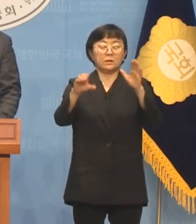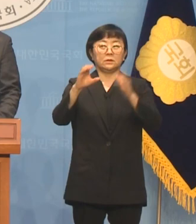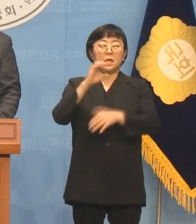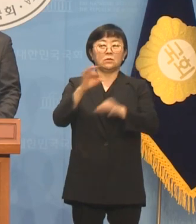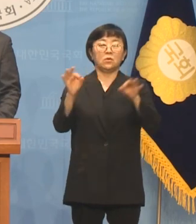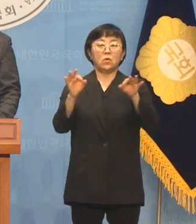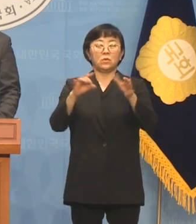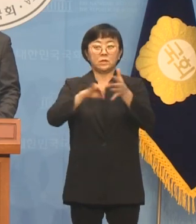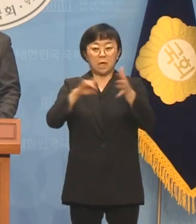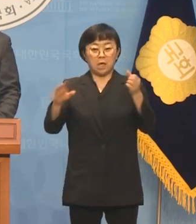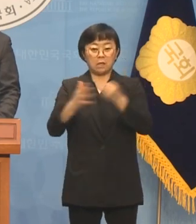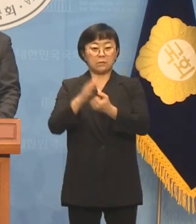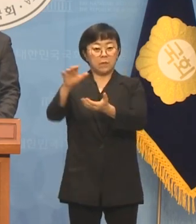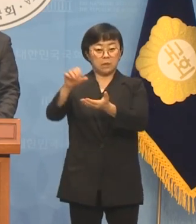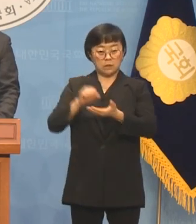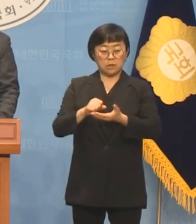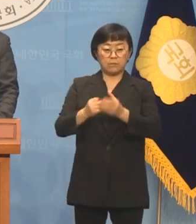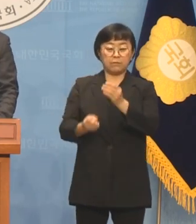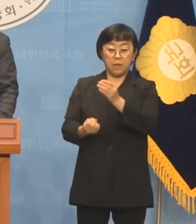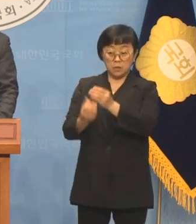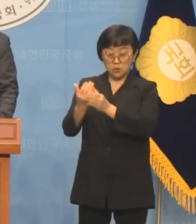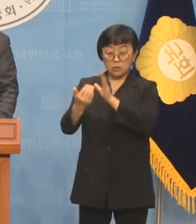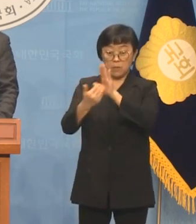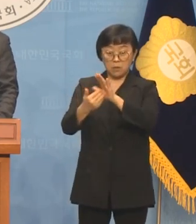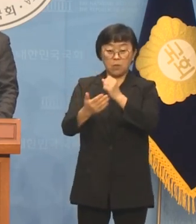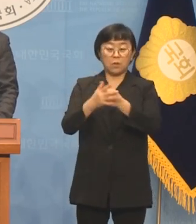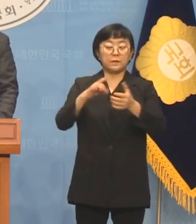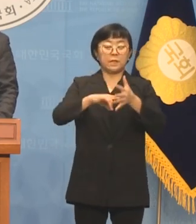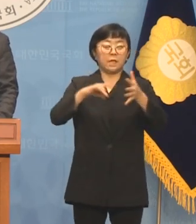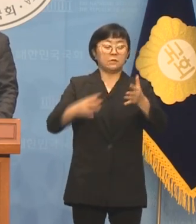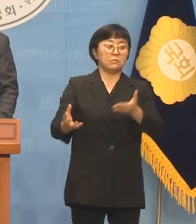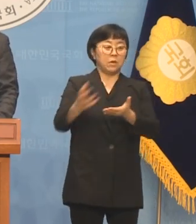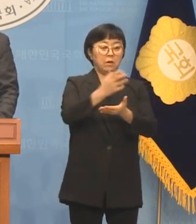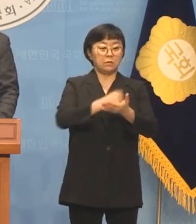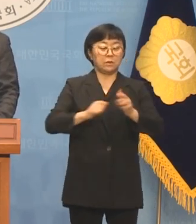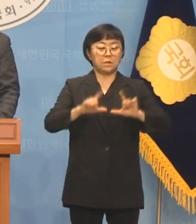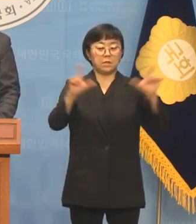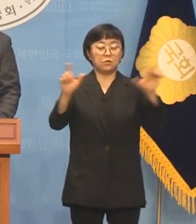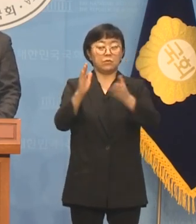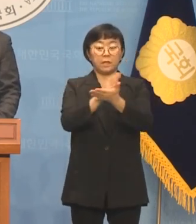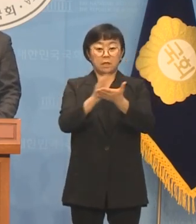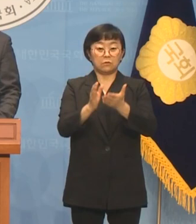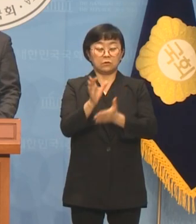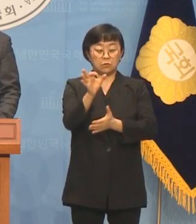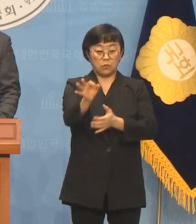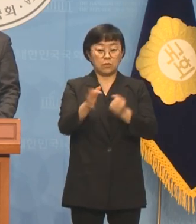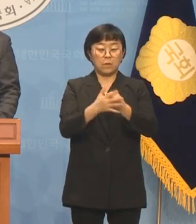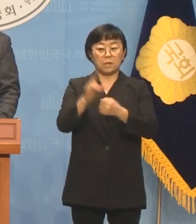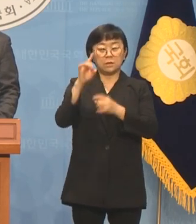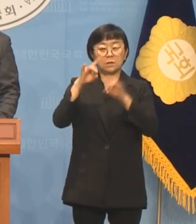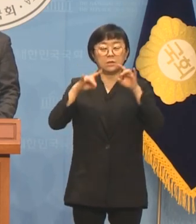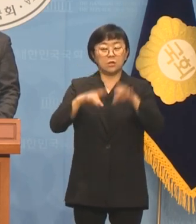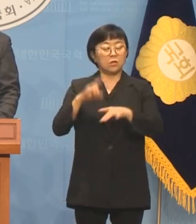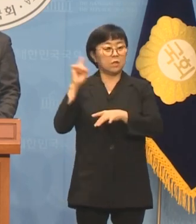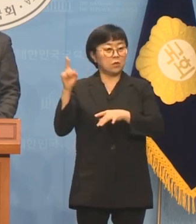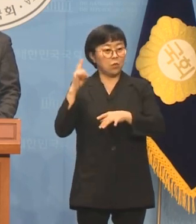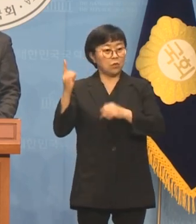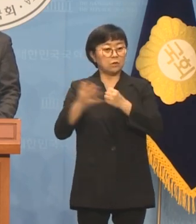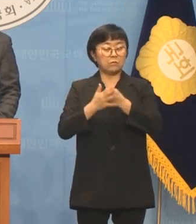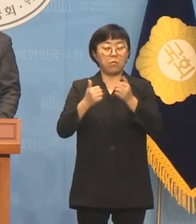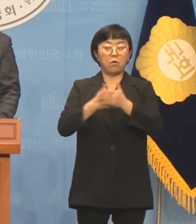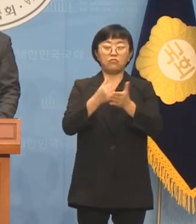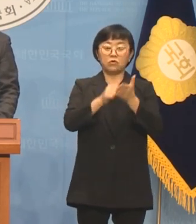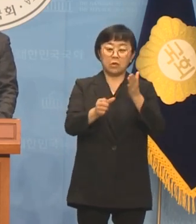도입해 탄소 배출을 억제하고 그 세수는 기후배당으로 지급함으로써 전기요금과 생필품 가격